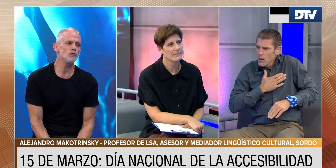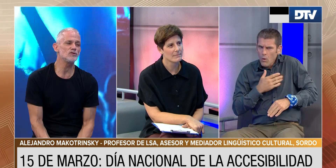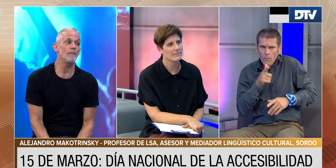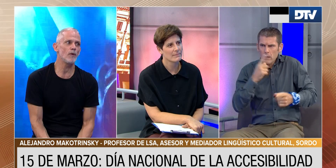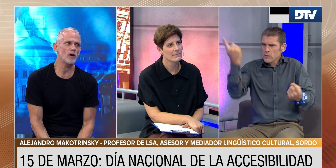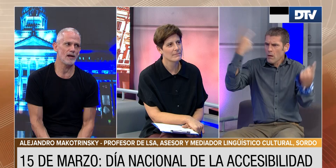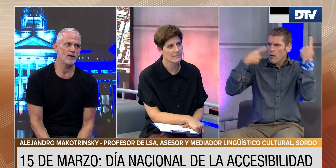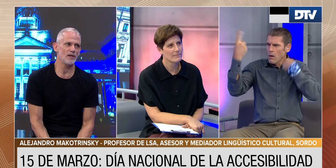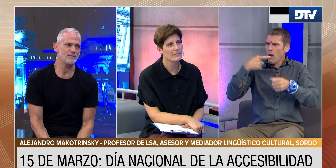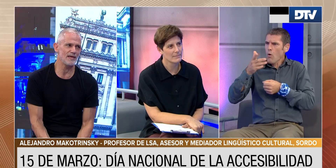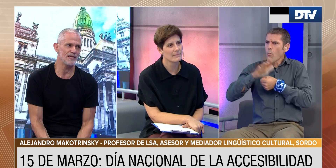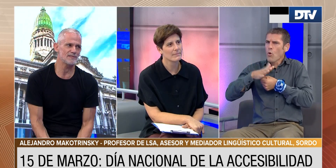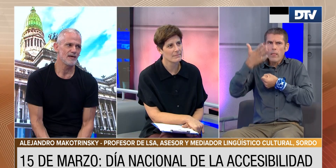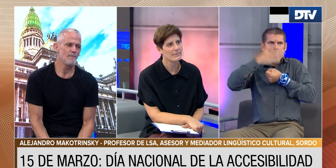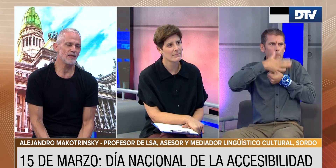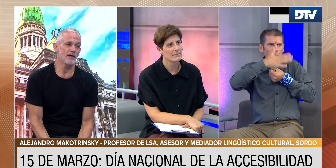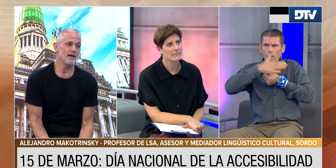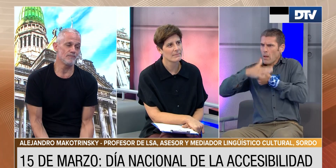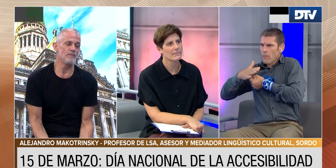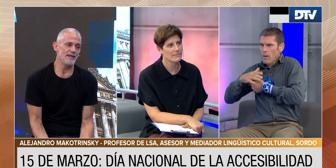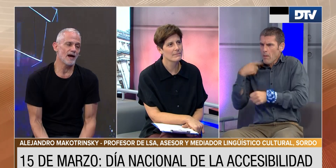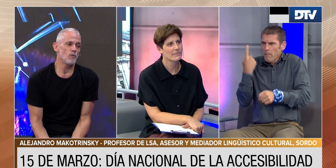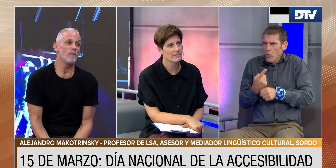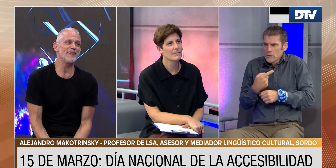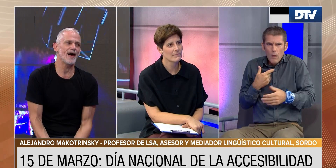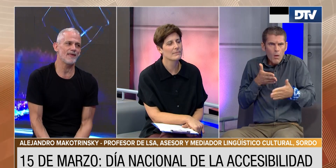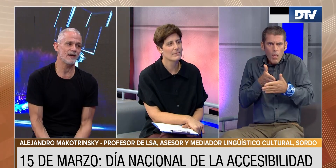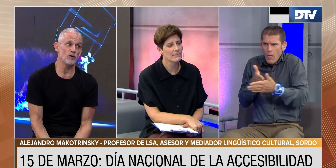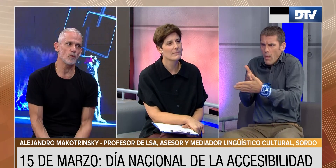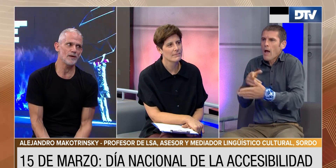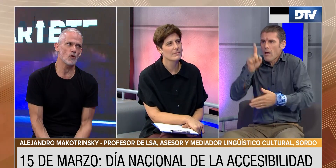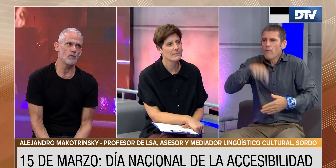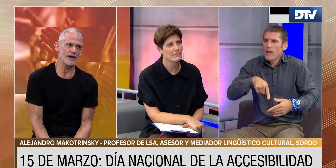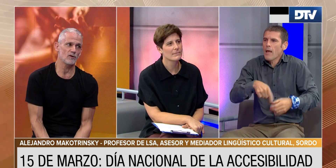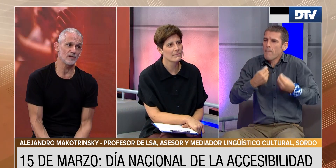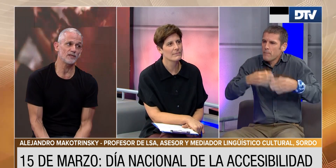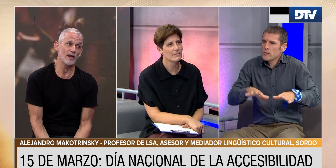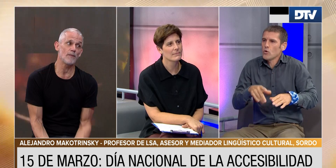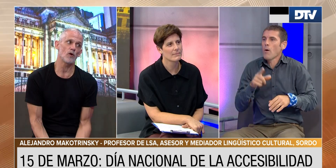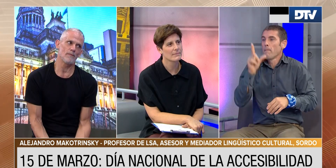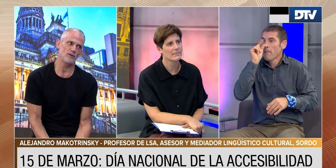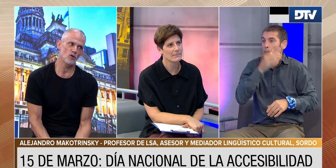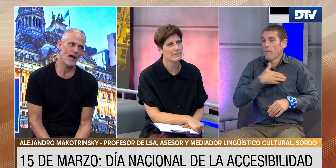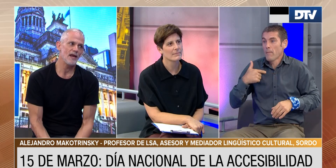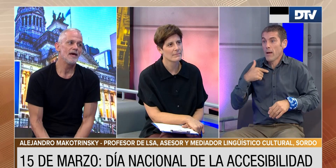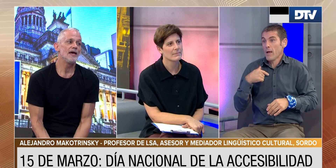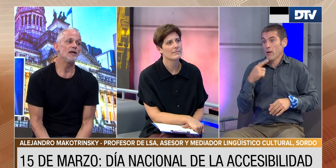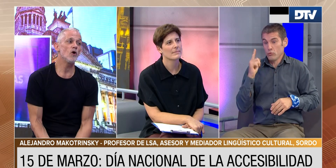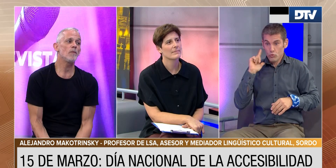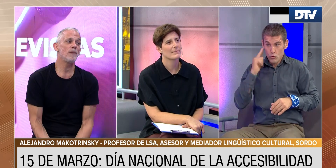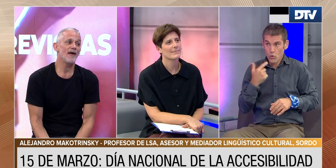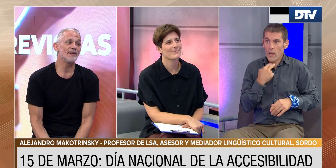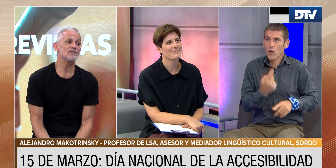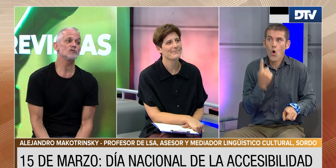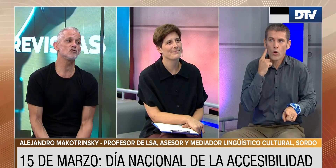de una lucha por la lengua de señas, que venía como vedada, que no podíamos comunicarnos en nuestra lengua por el método oral,